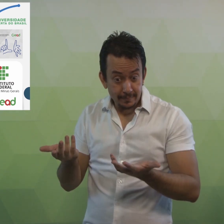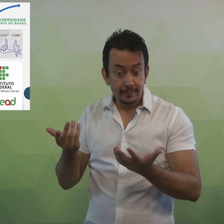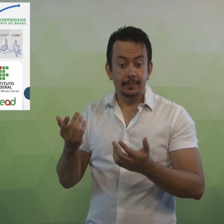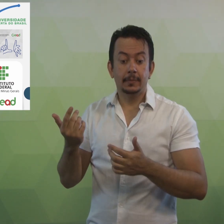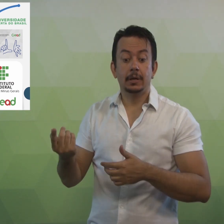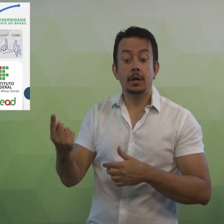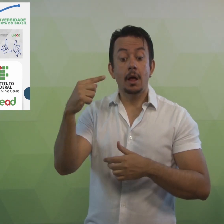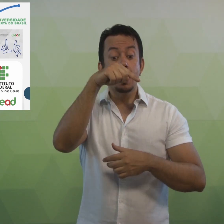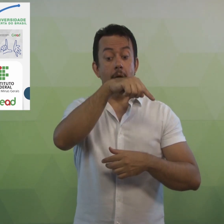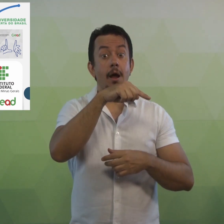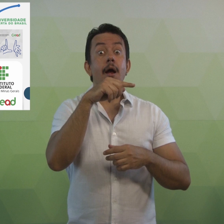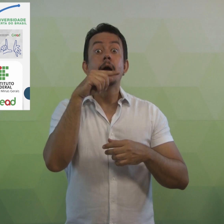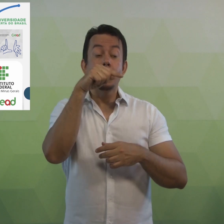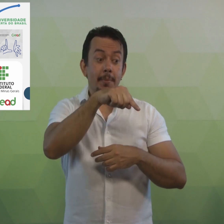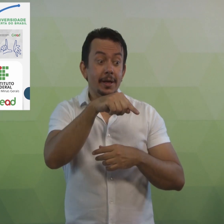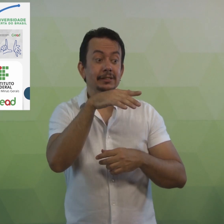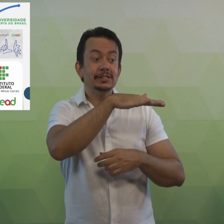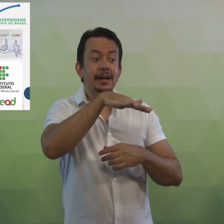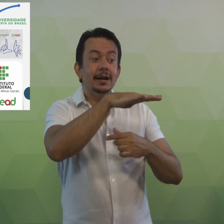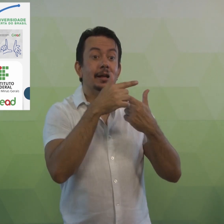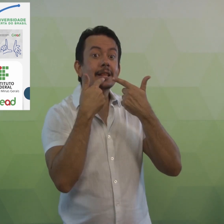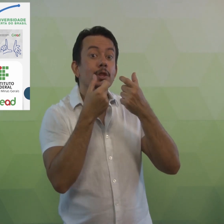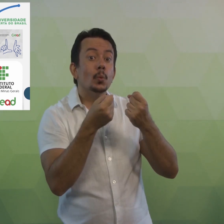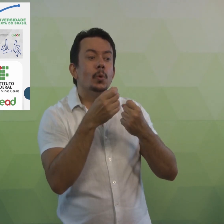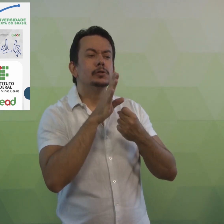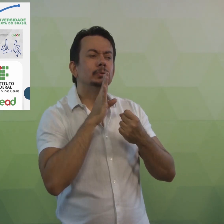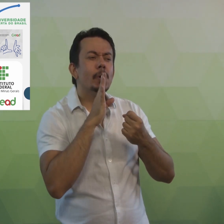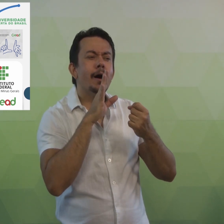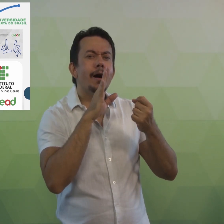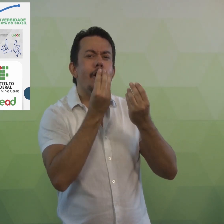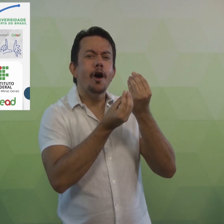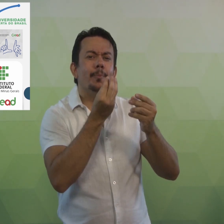em sociedade, essa troca de comunicação,